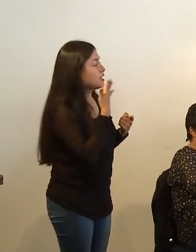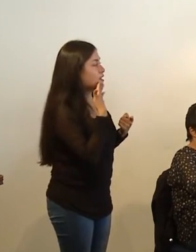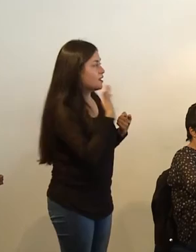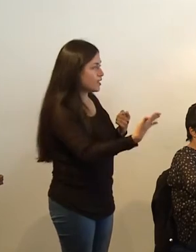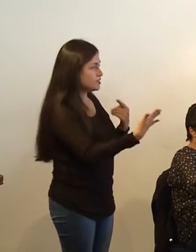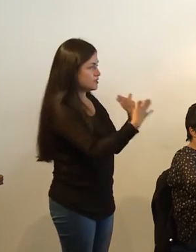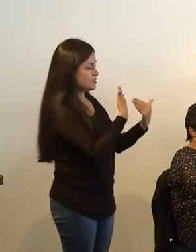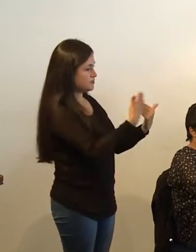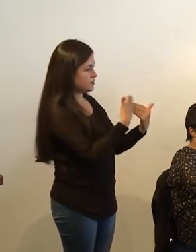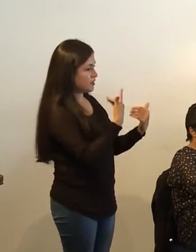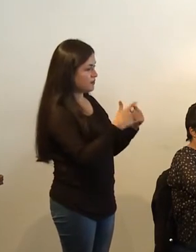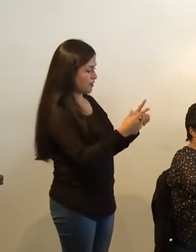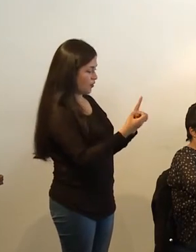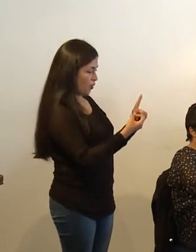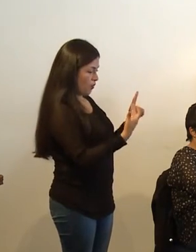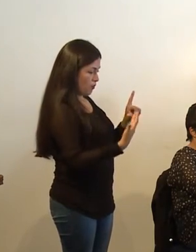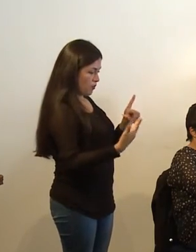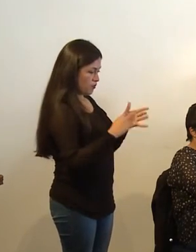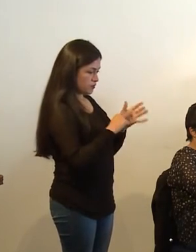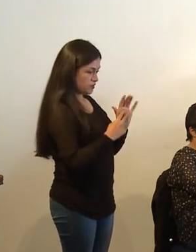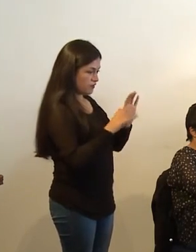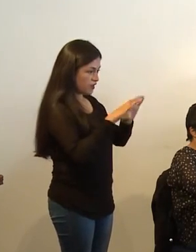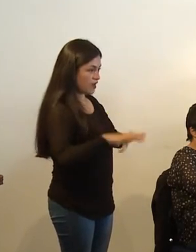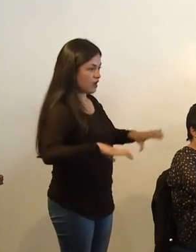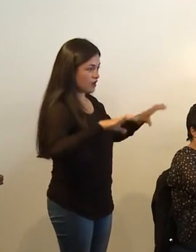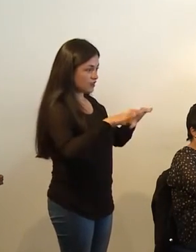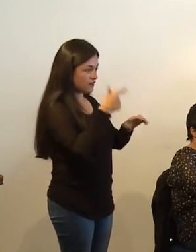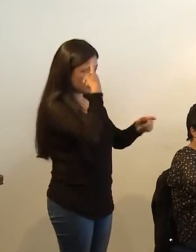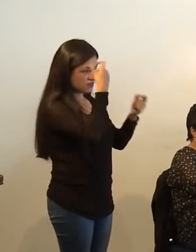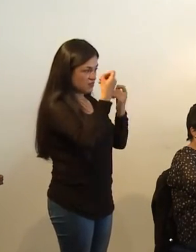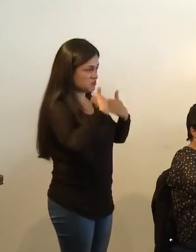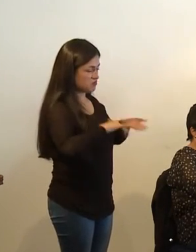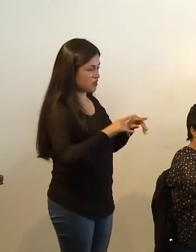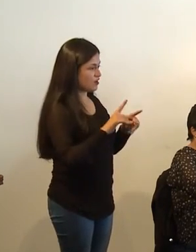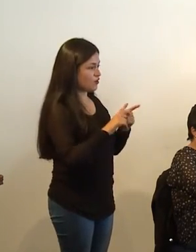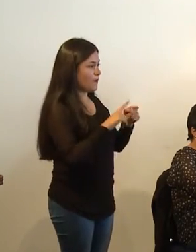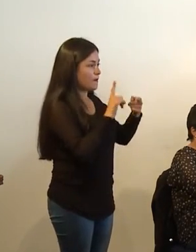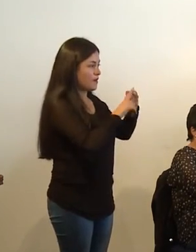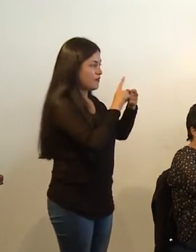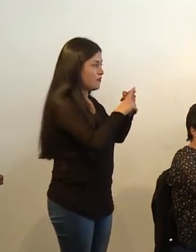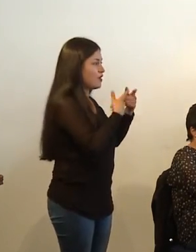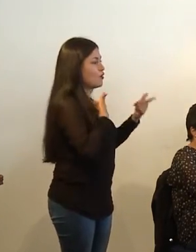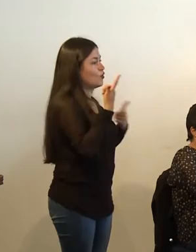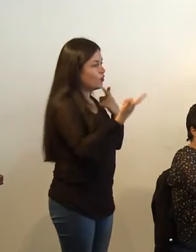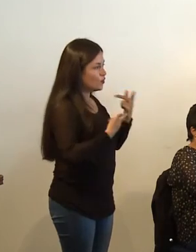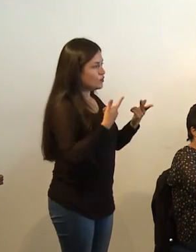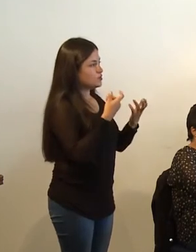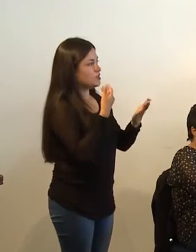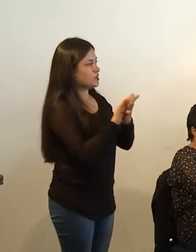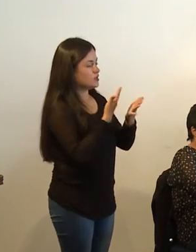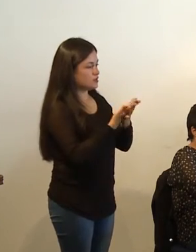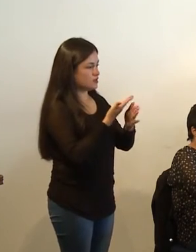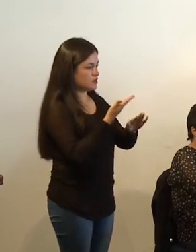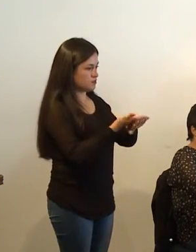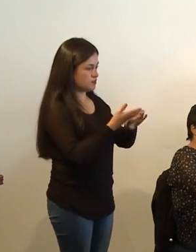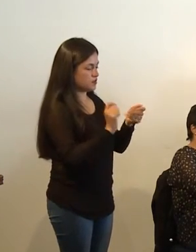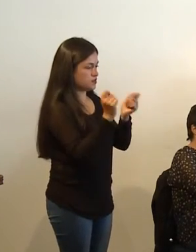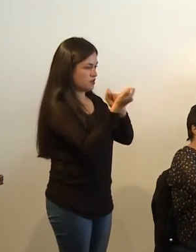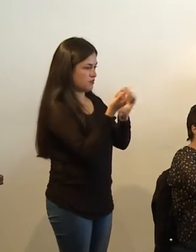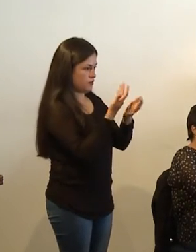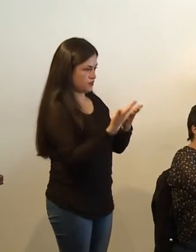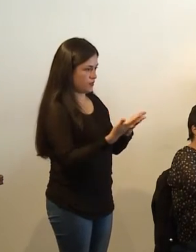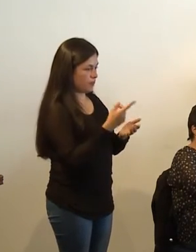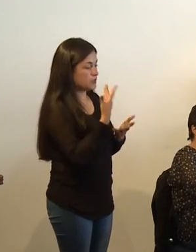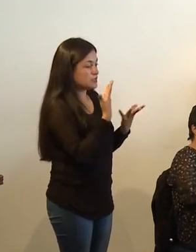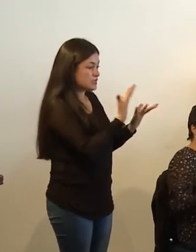invitarnos, pero la educación popular más que eso es toda una concepción y echamos el rollo combativo y tal. Entonces es eso. Entonces, querámonos Lola, la